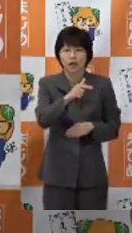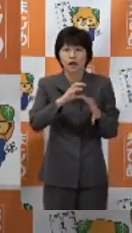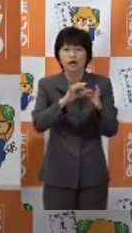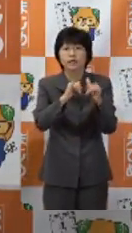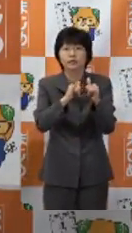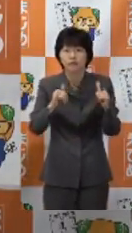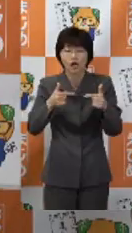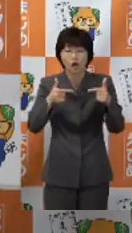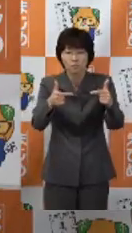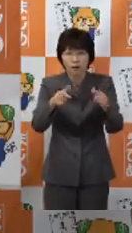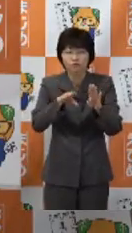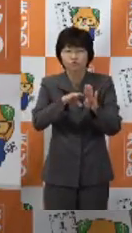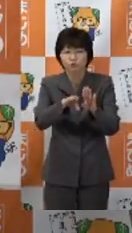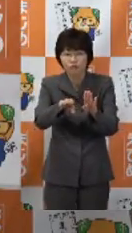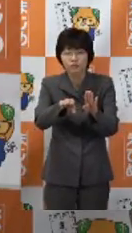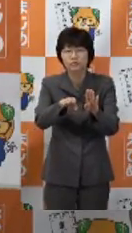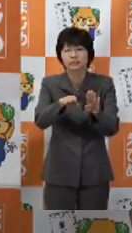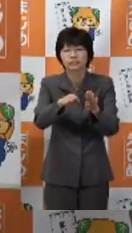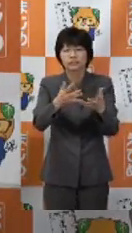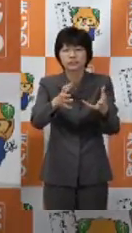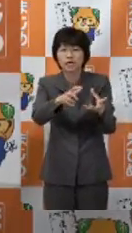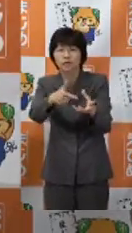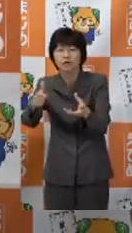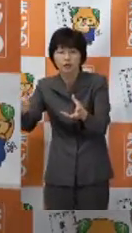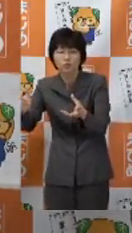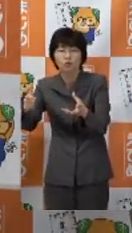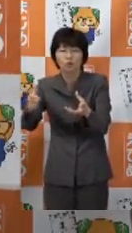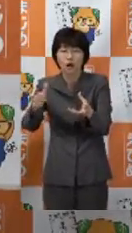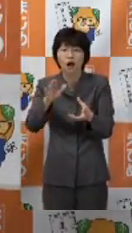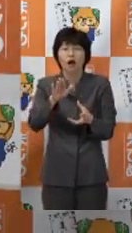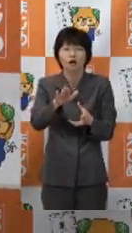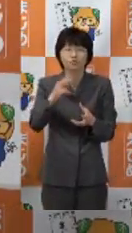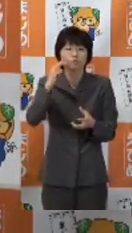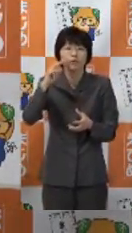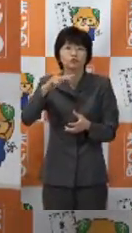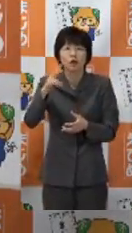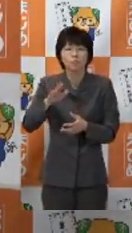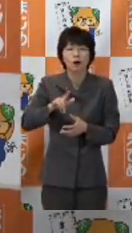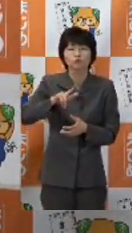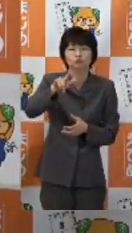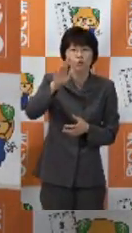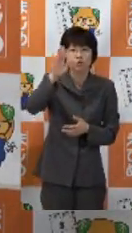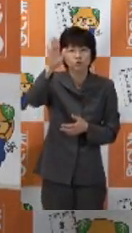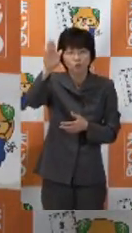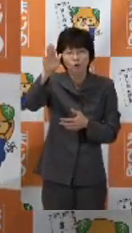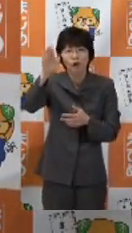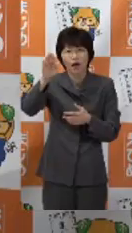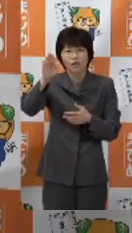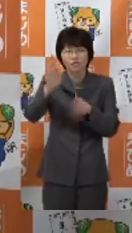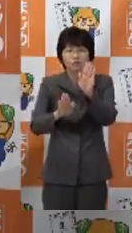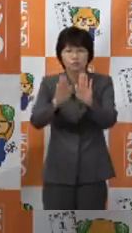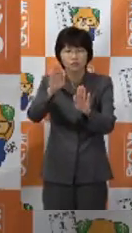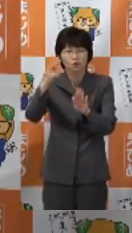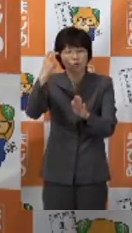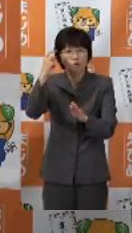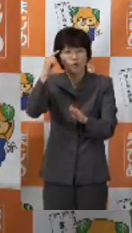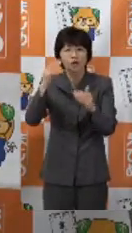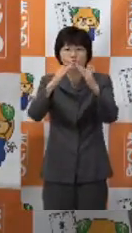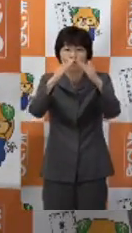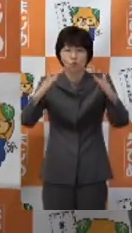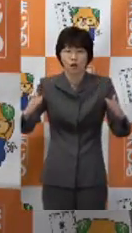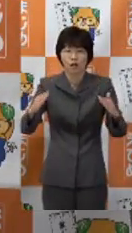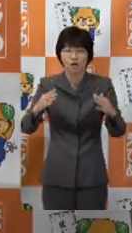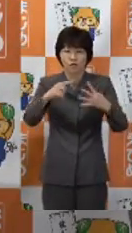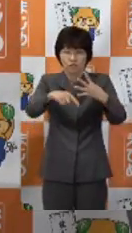株式買い欧風会社関係者松葉するタクシン団体等で構成しております